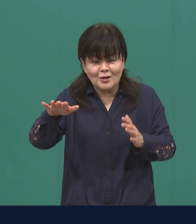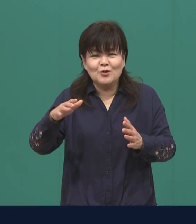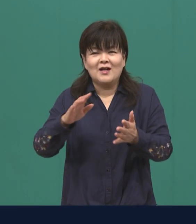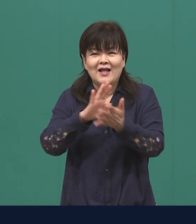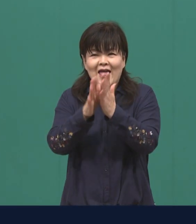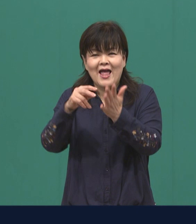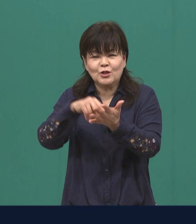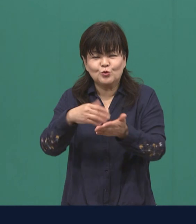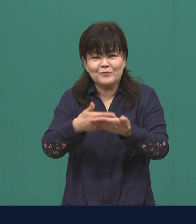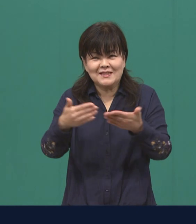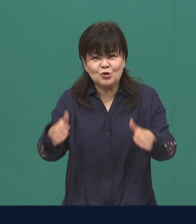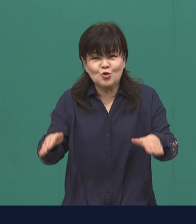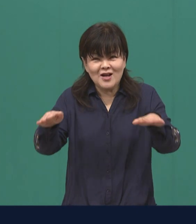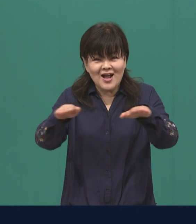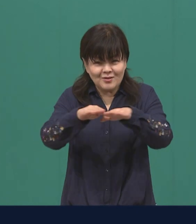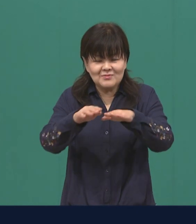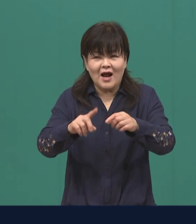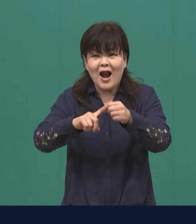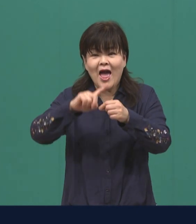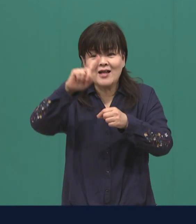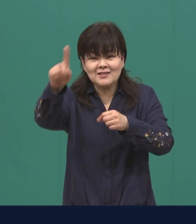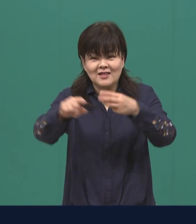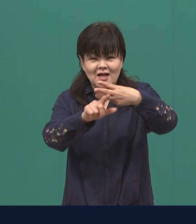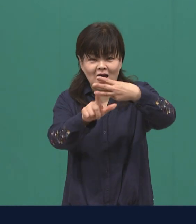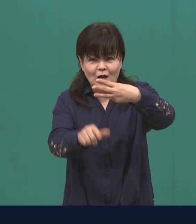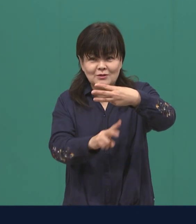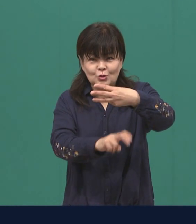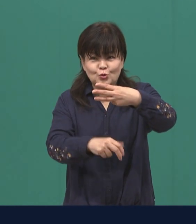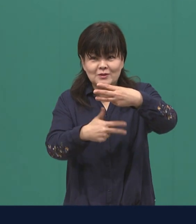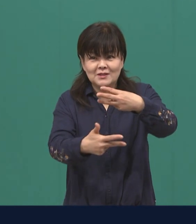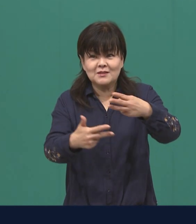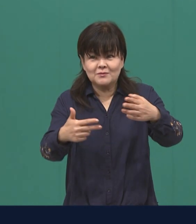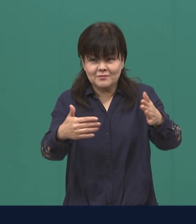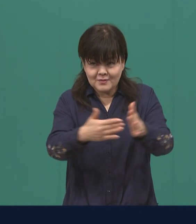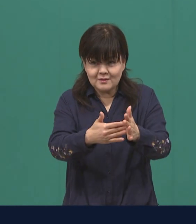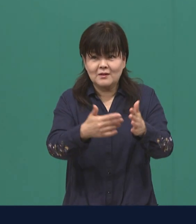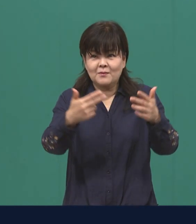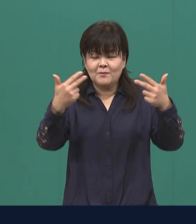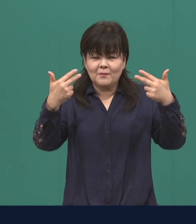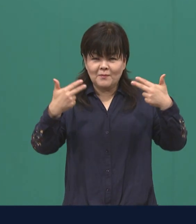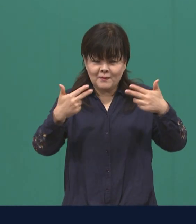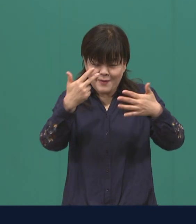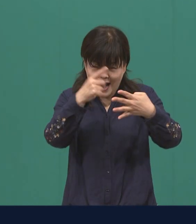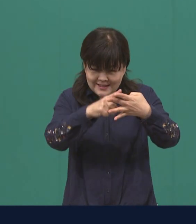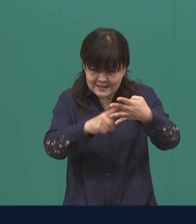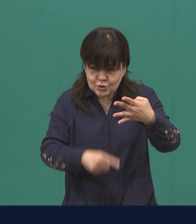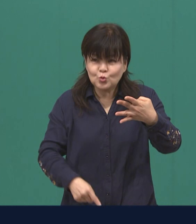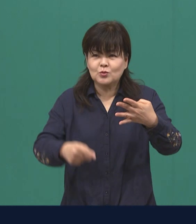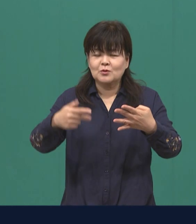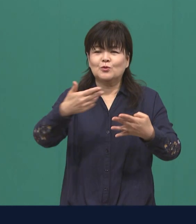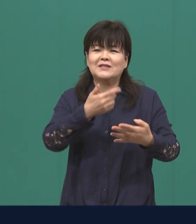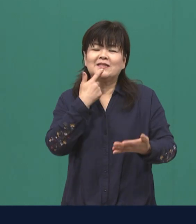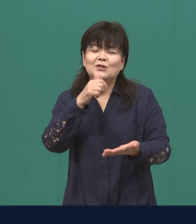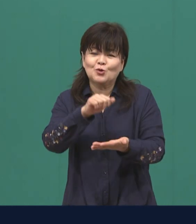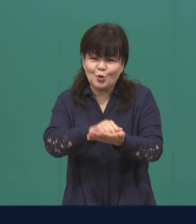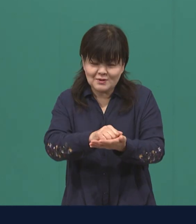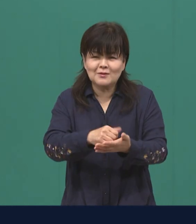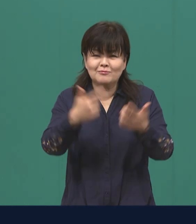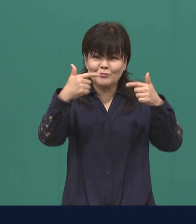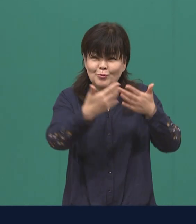大津市にある県立美術館では来年の3月27日までの毎週日曜